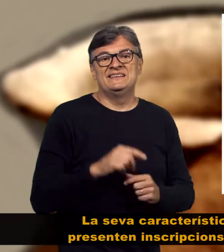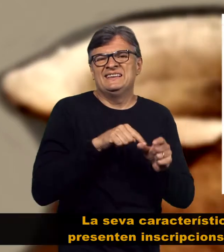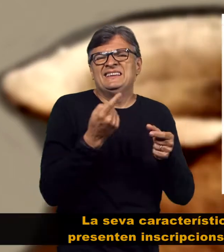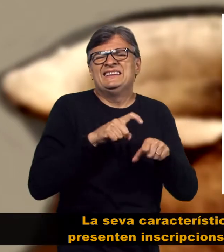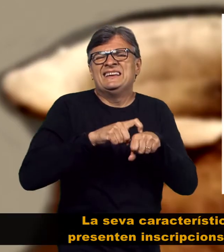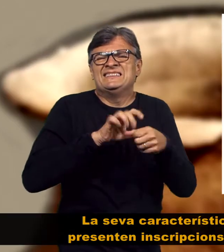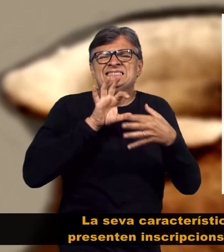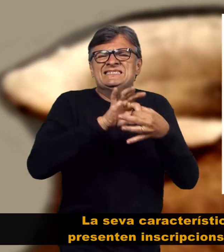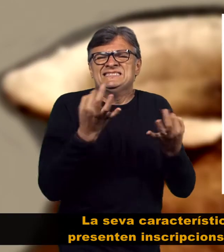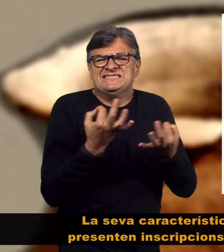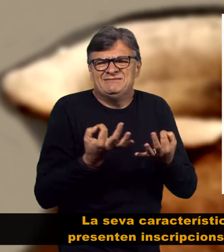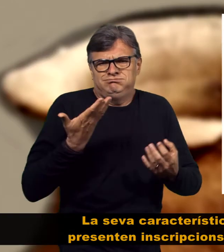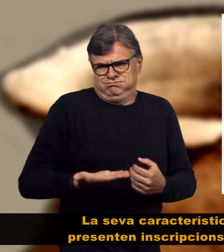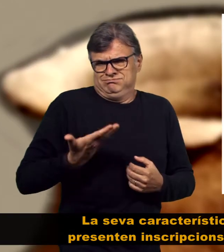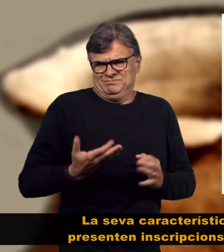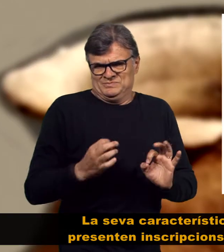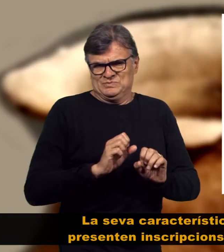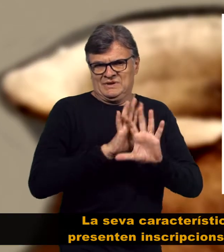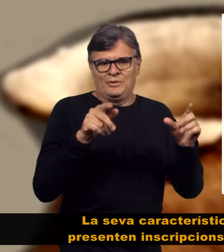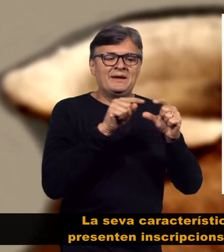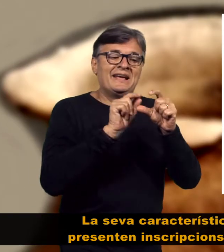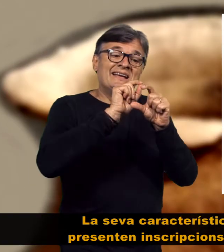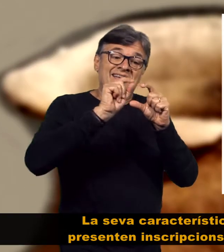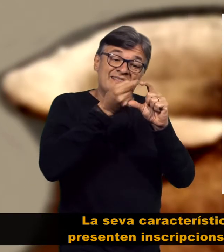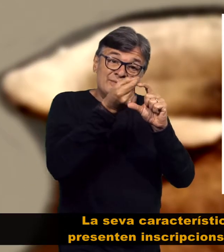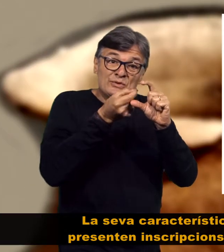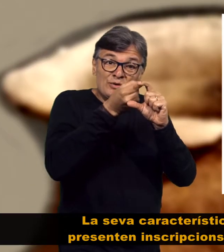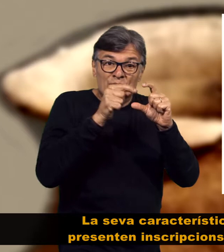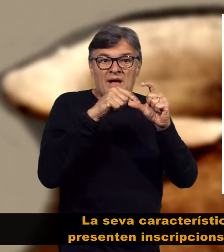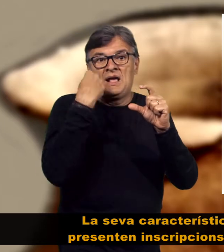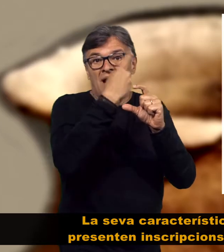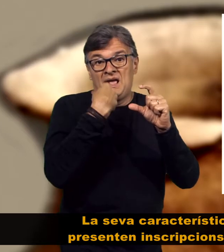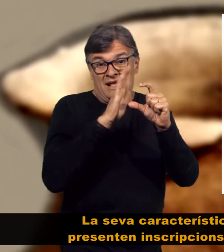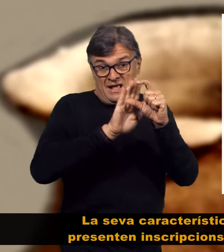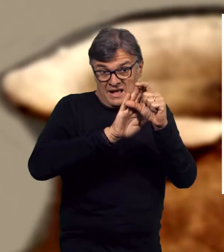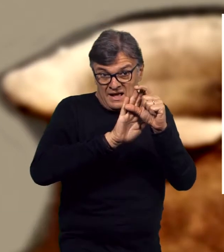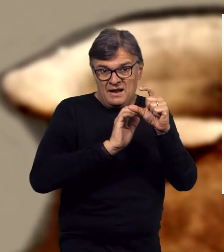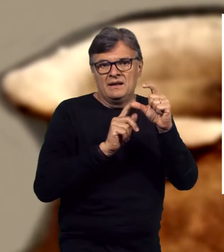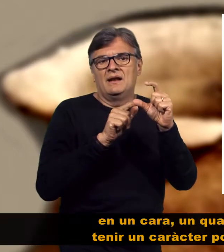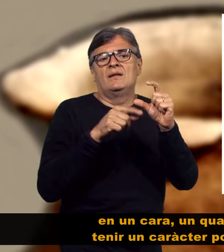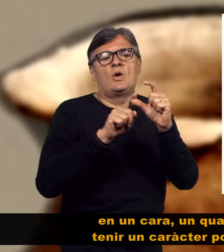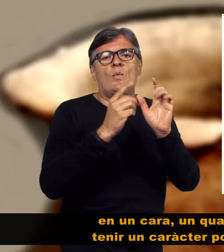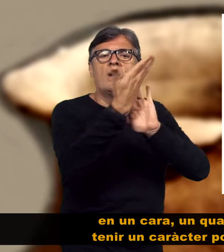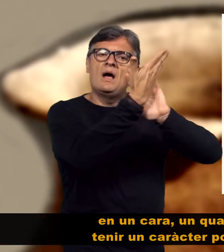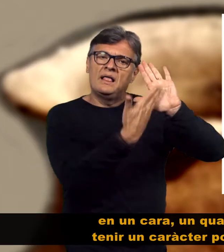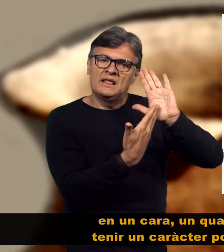La seva característica principal és que presenten inscripcions en amb dos costats. En una cara, un